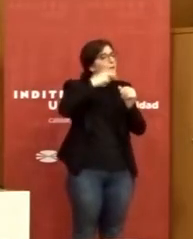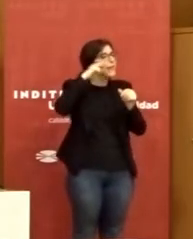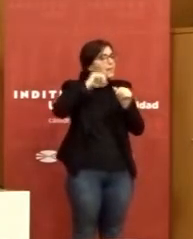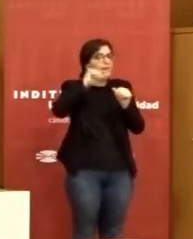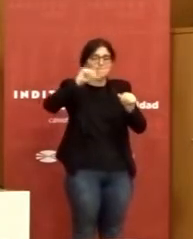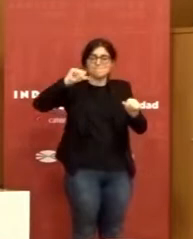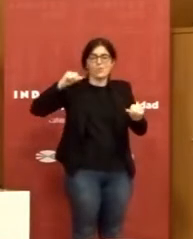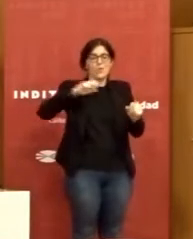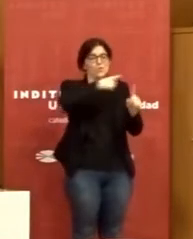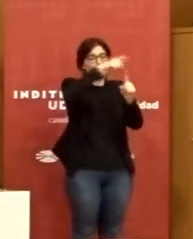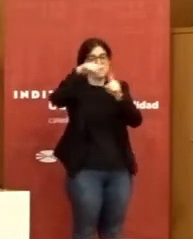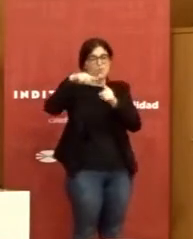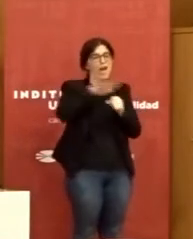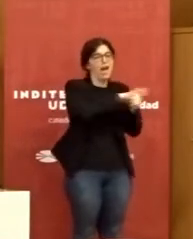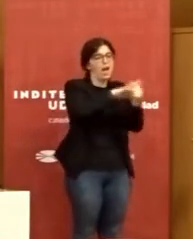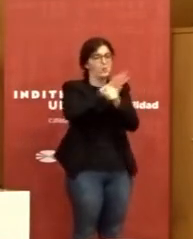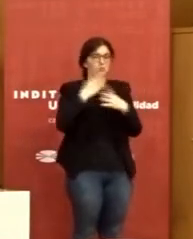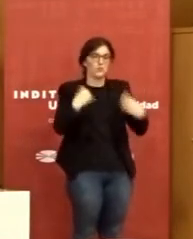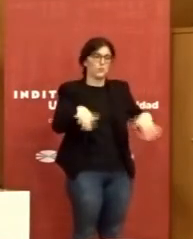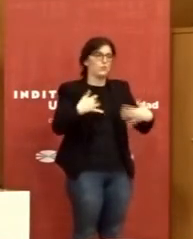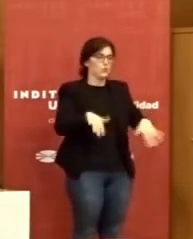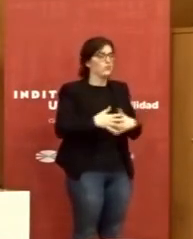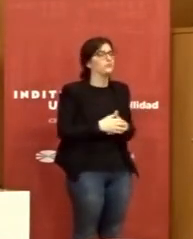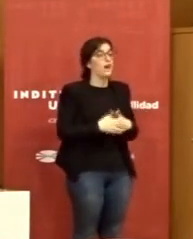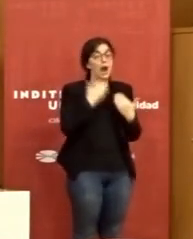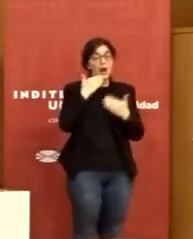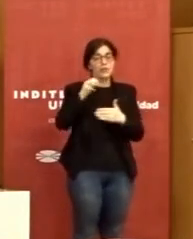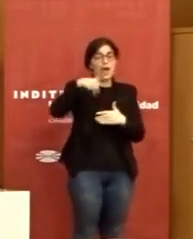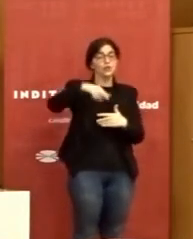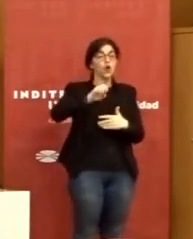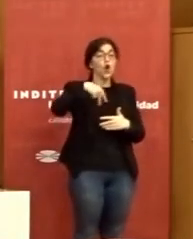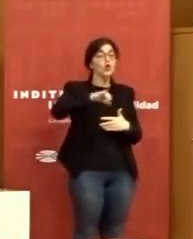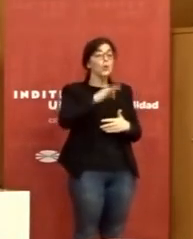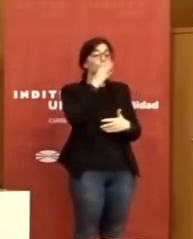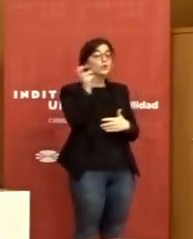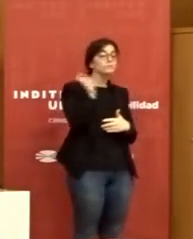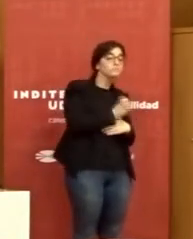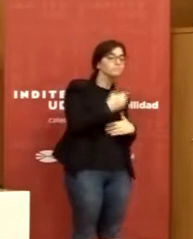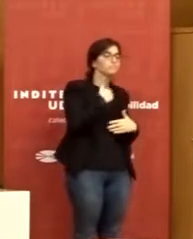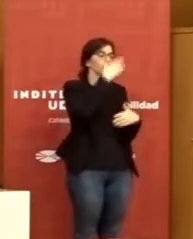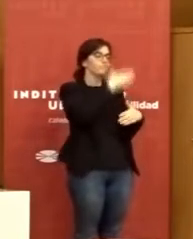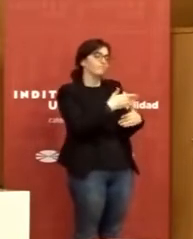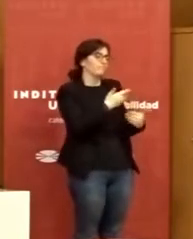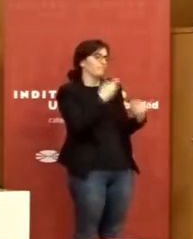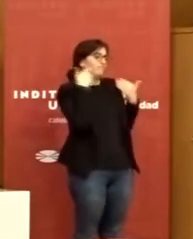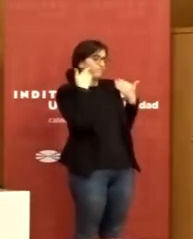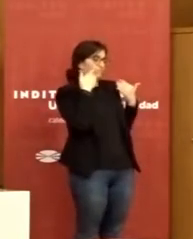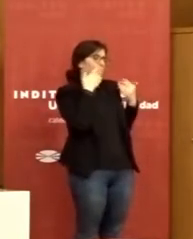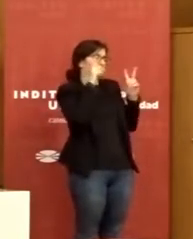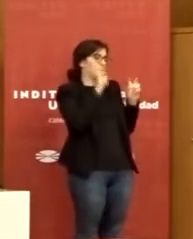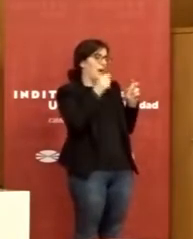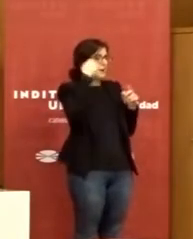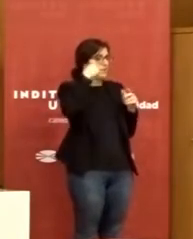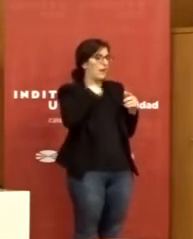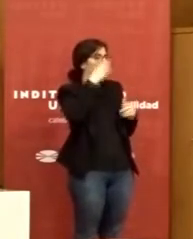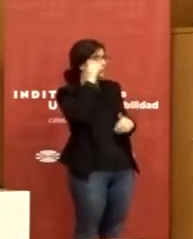variada la tiene y mucha, ¿no? Muchísimas gracias, Antonio, por estar hoy con nosotros. Es un lujo y una satisfacción para la cátedra y te